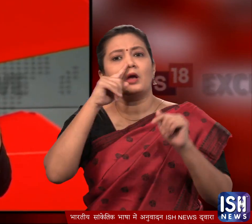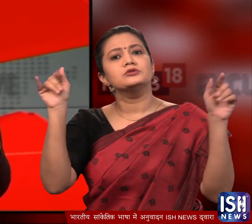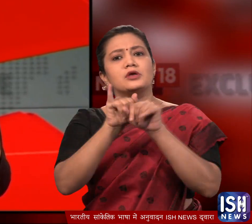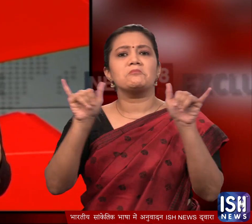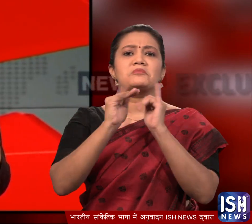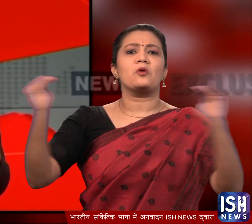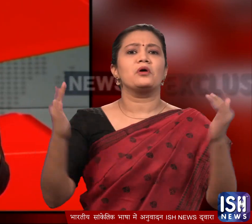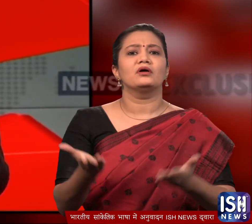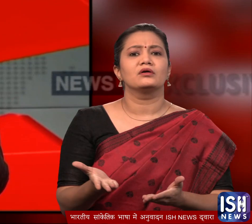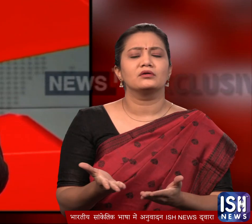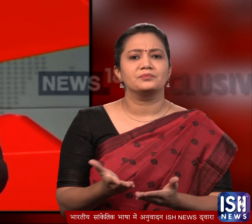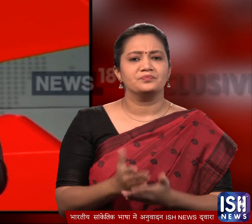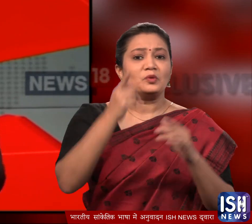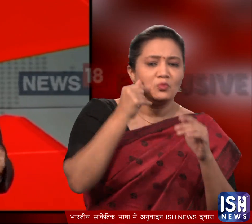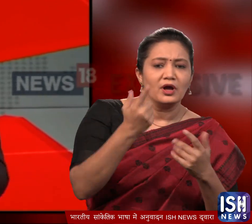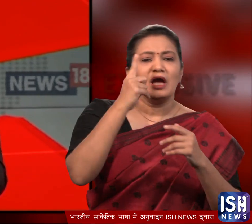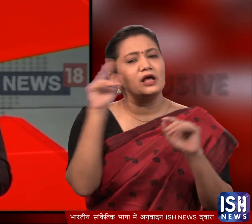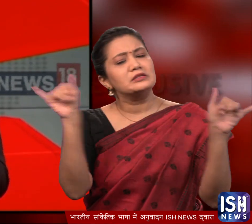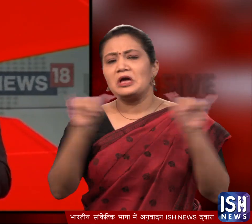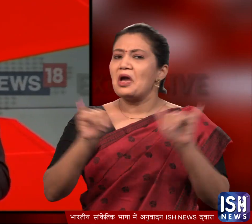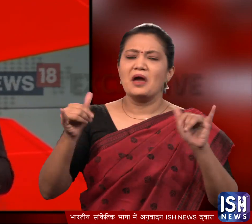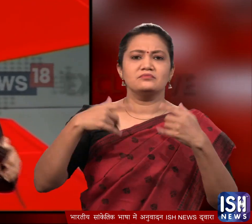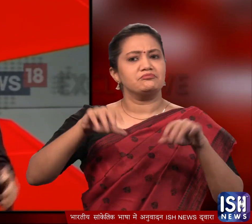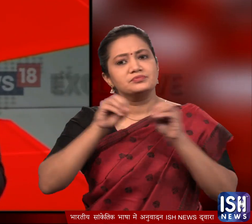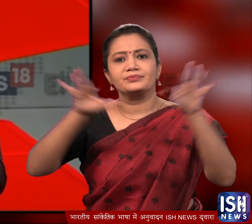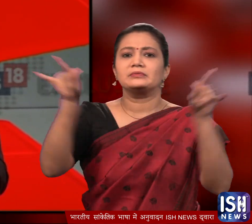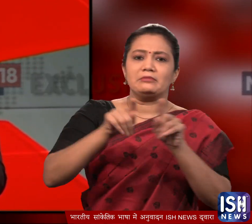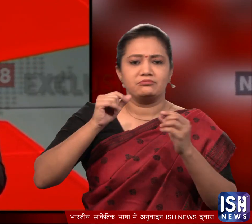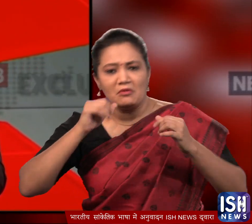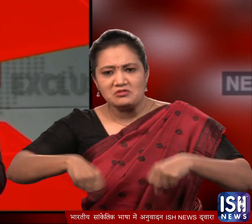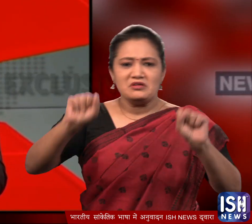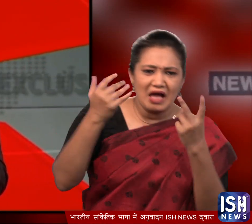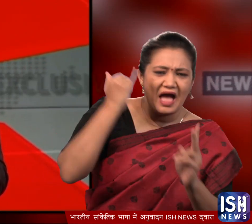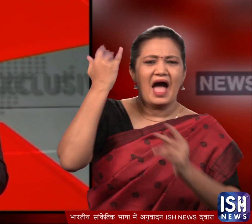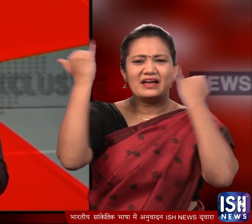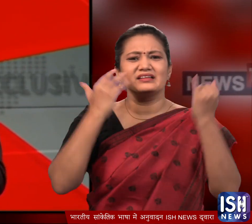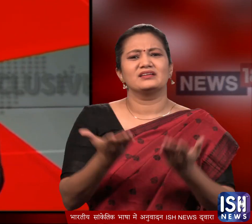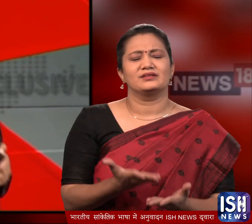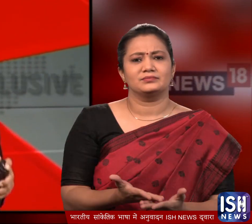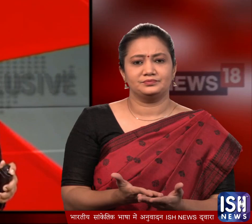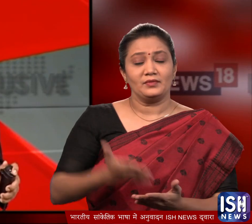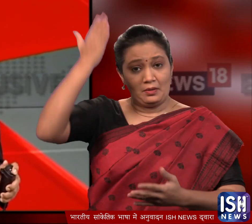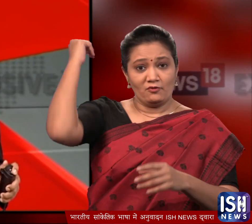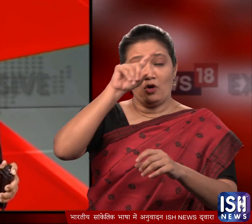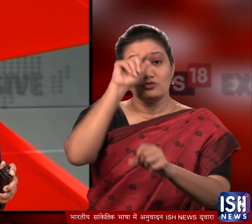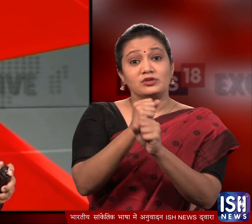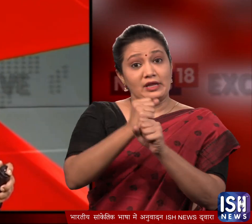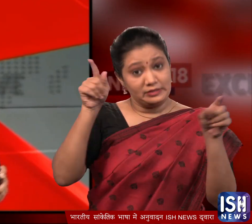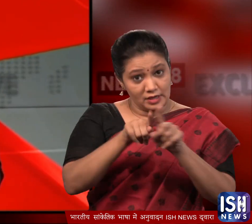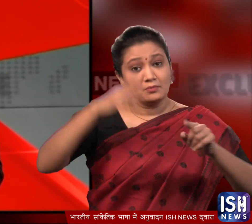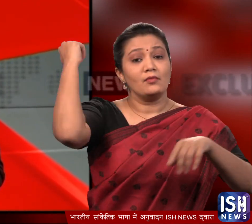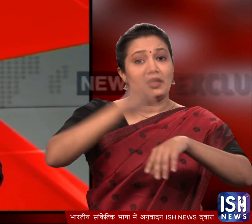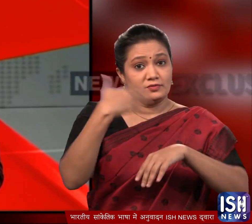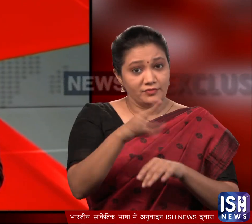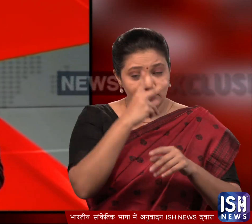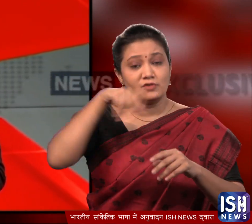न्यूट्रल हो गया है। मानो लड़के लड़की सब में एक जैसा संक्रमण फैल रहा है। कुछ दिन पहले गुजरात की एक लड़की का